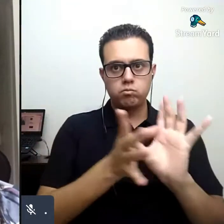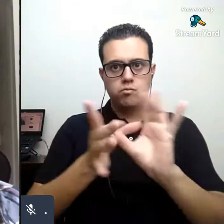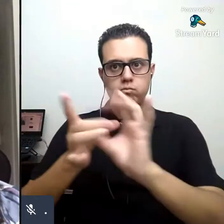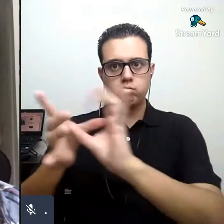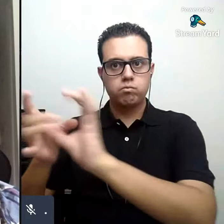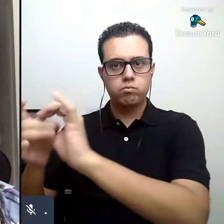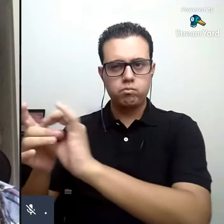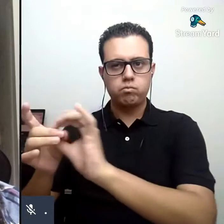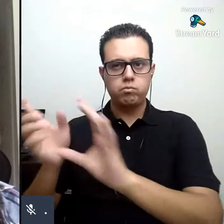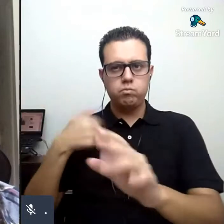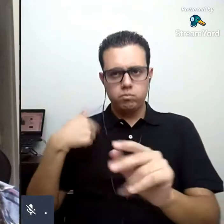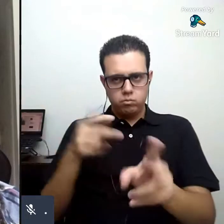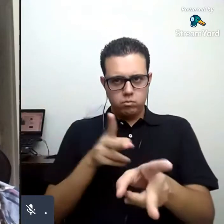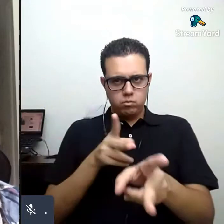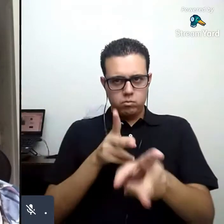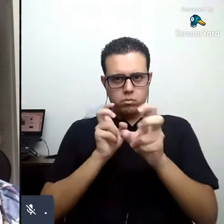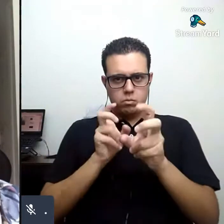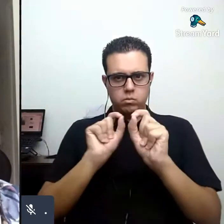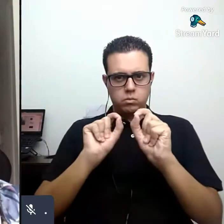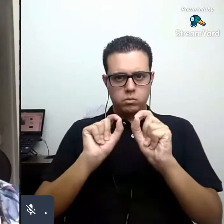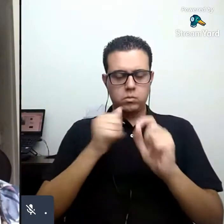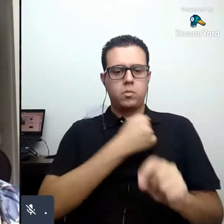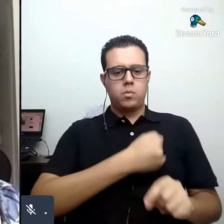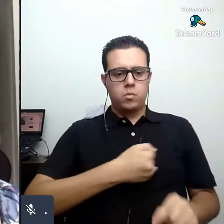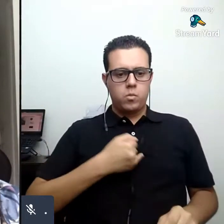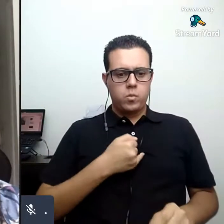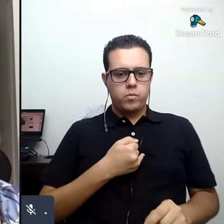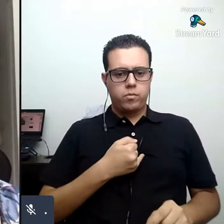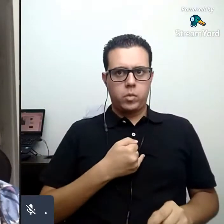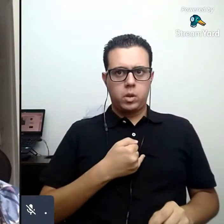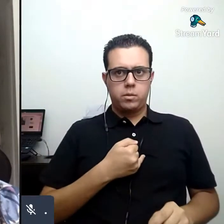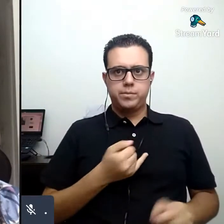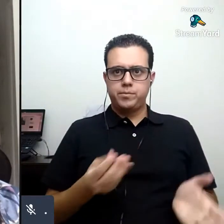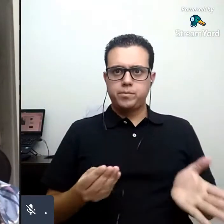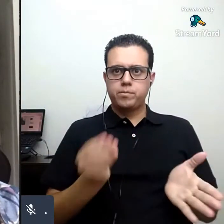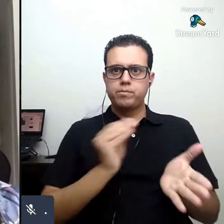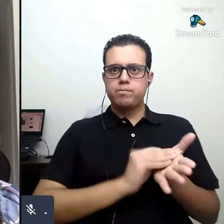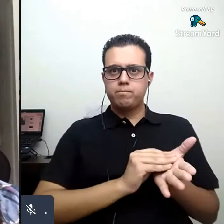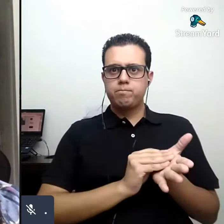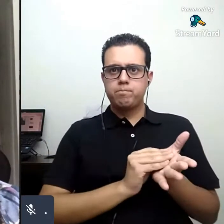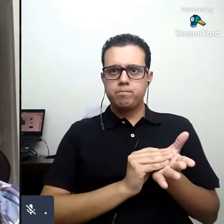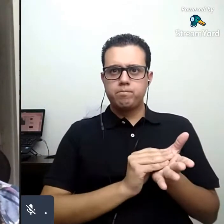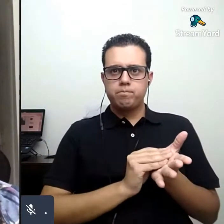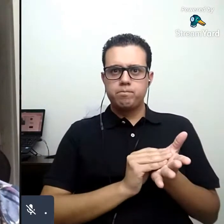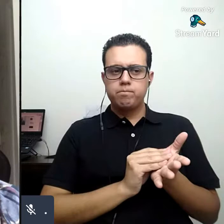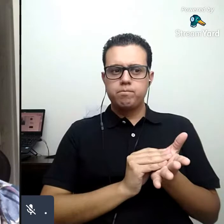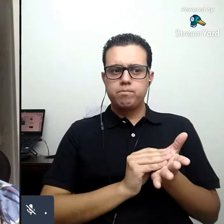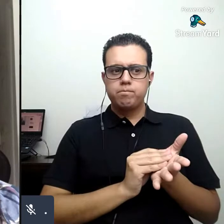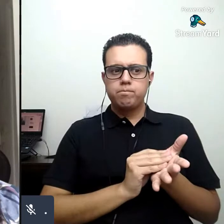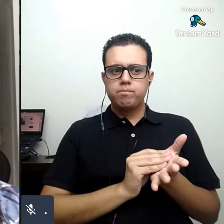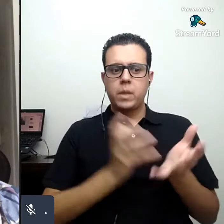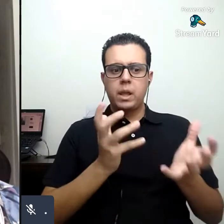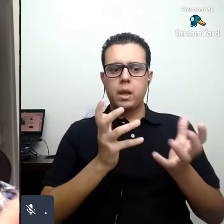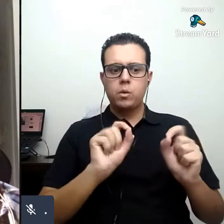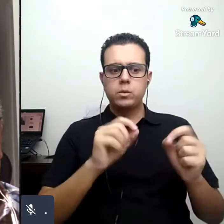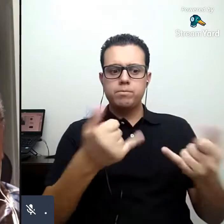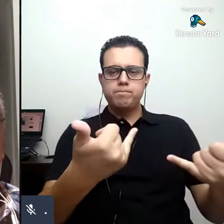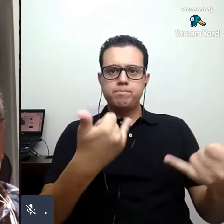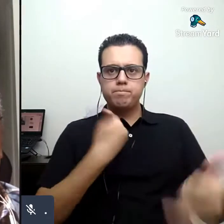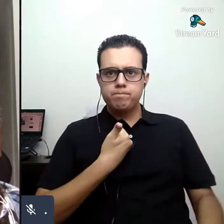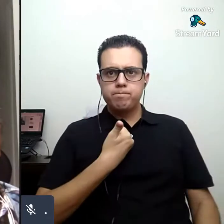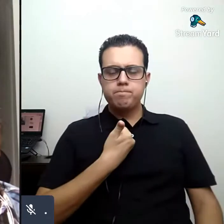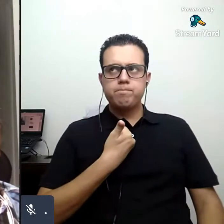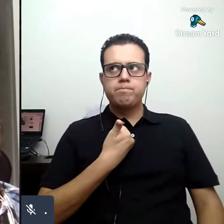consigo perceber o que João começou a trabalhar nas nossas mentes. Ele fala, ele fez um